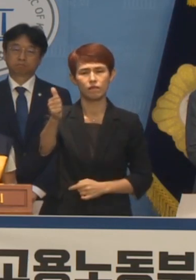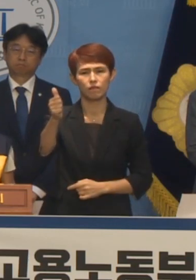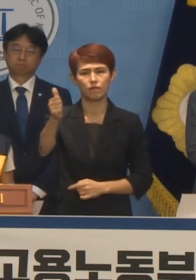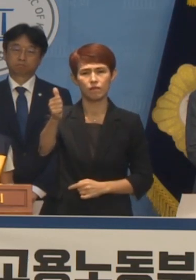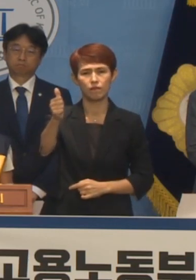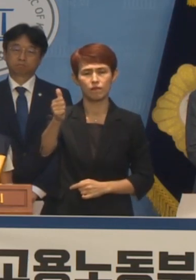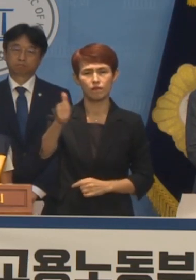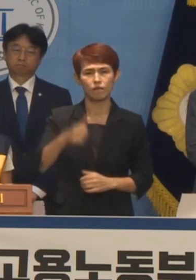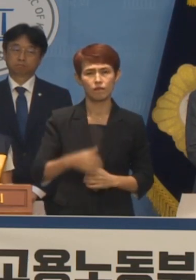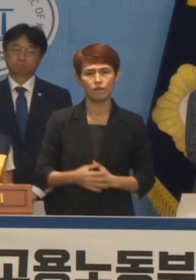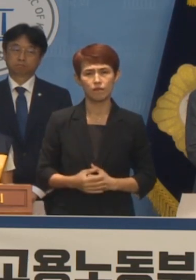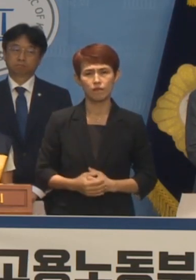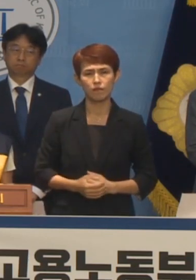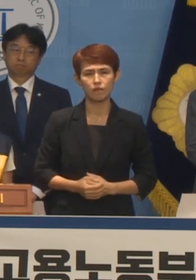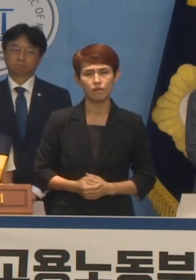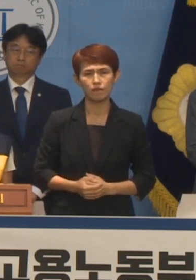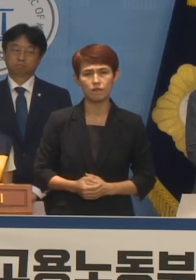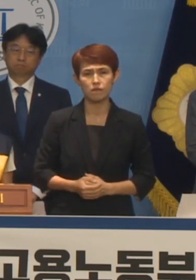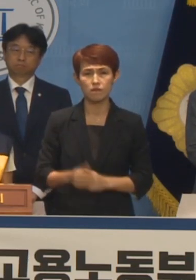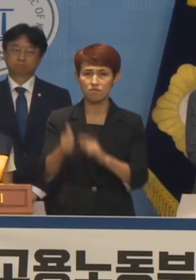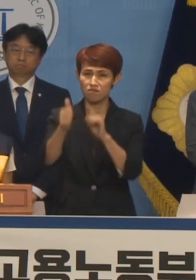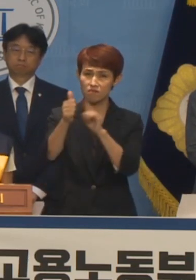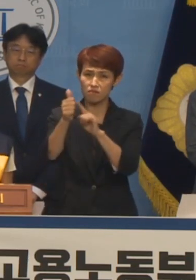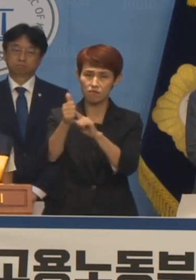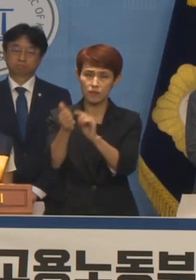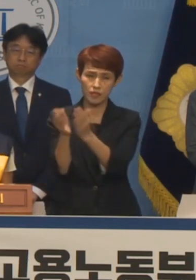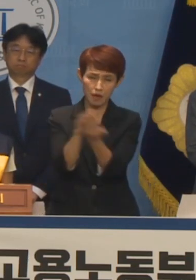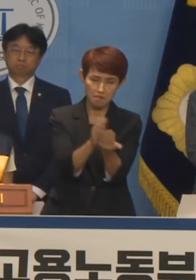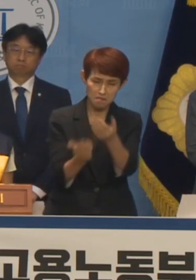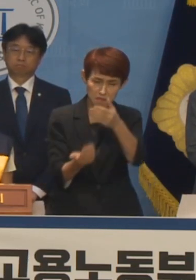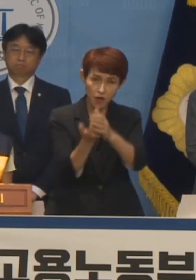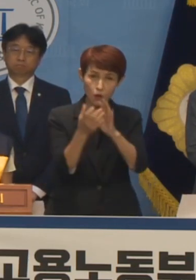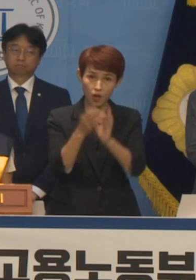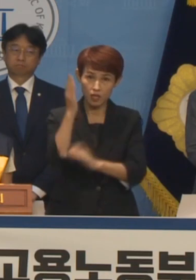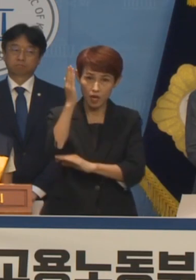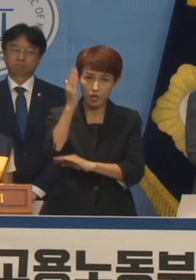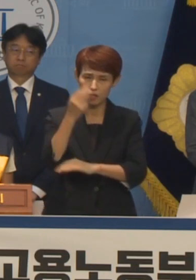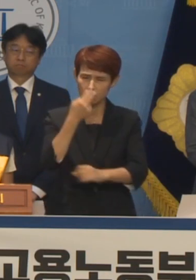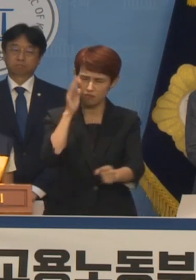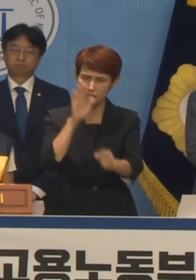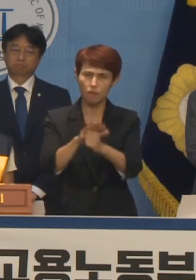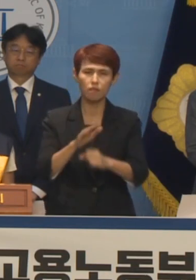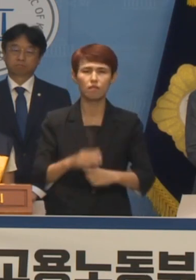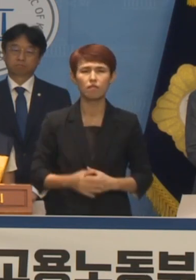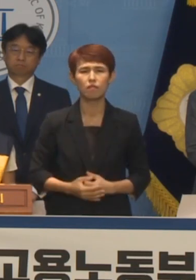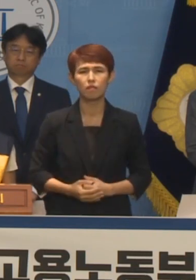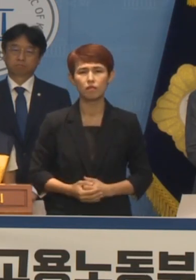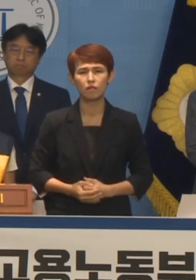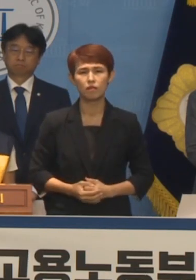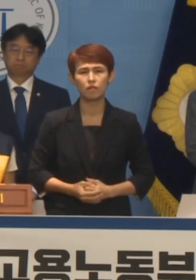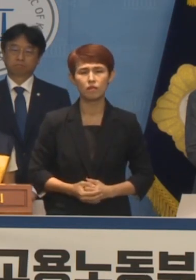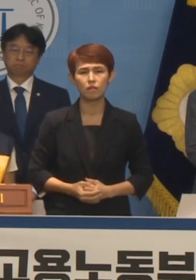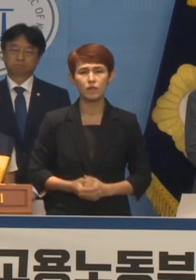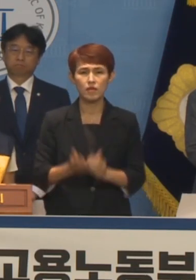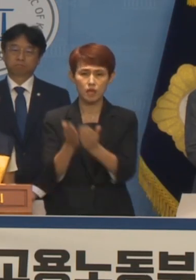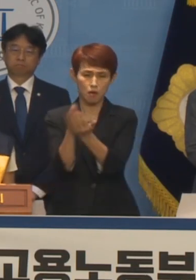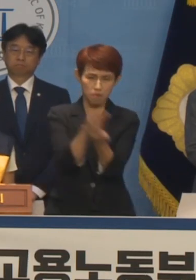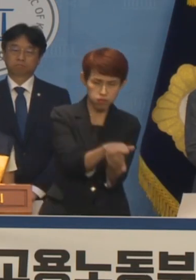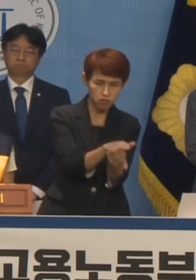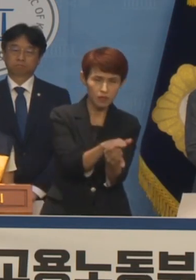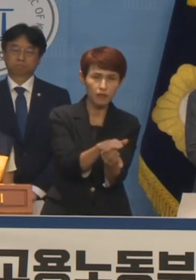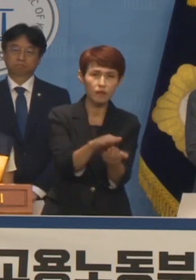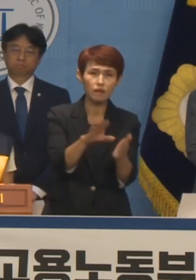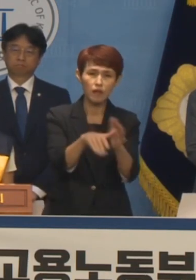거죠. 그가 내뱉은 세월호 관련 발언들 또한 기가 막힙니다. 세월호에서 희생된